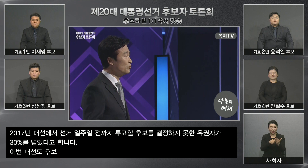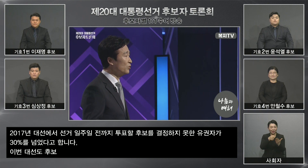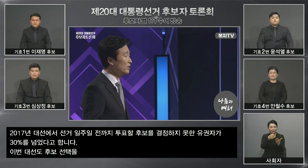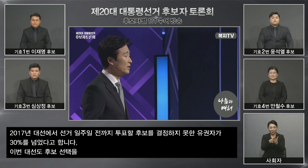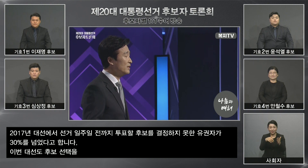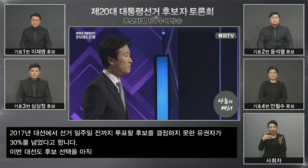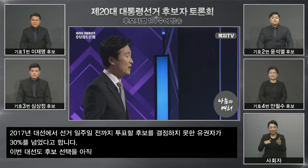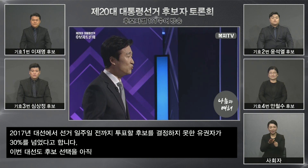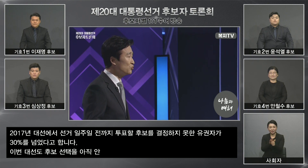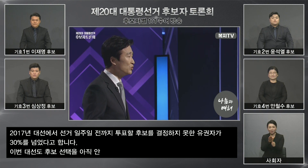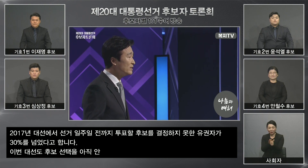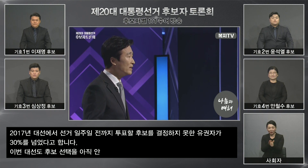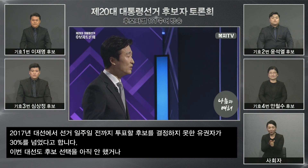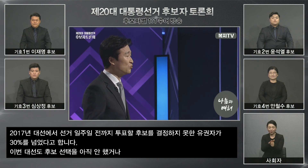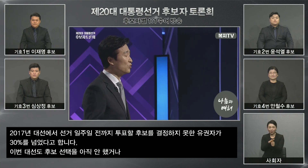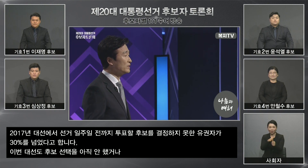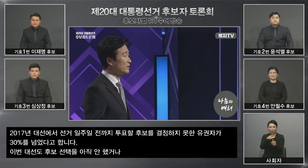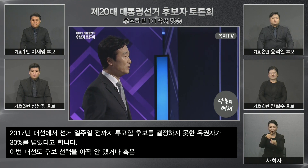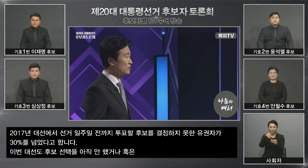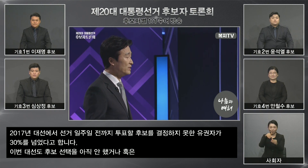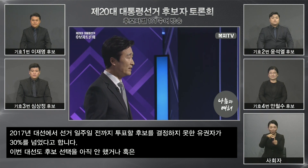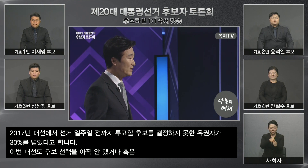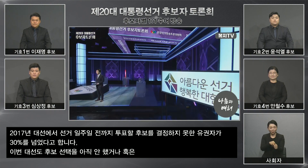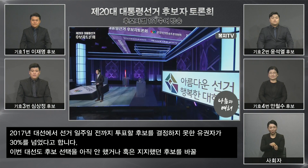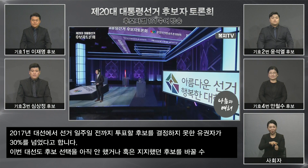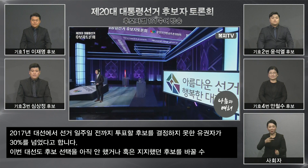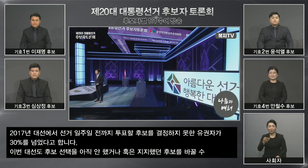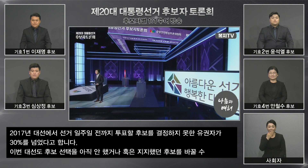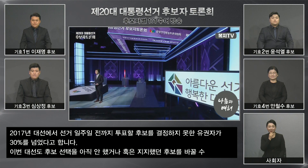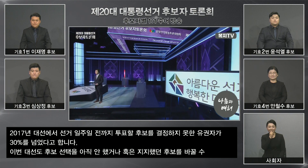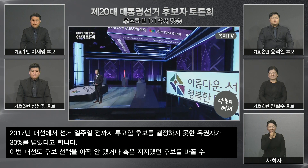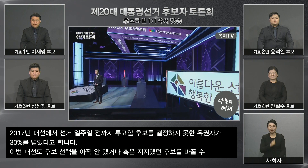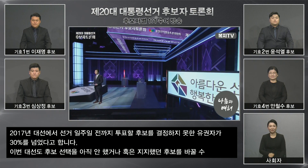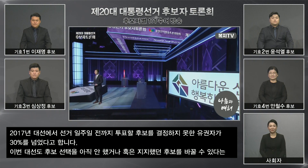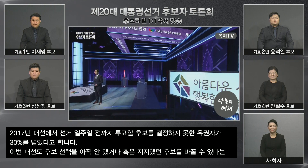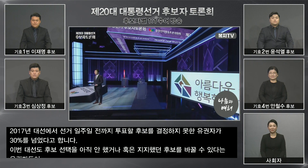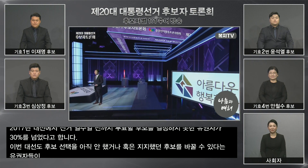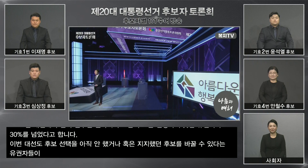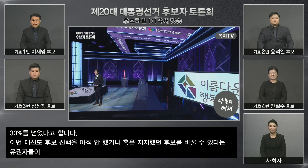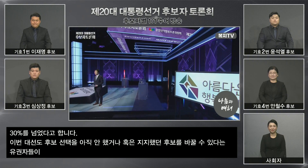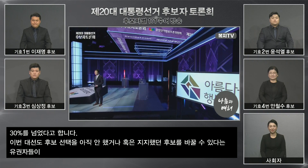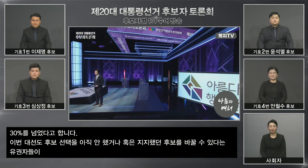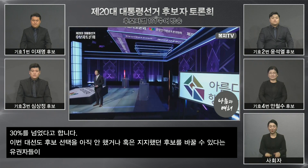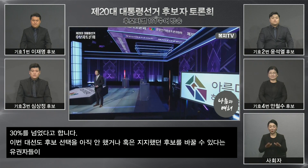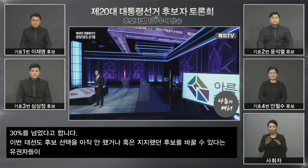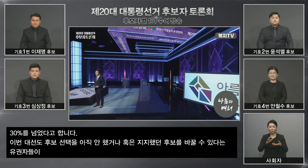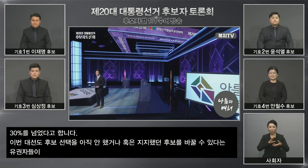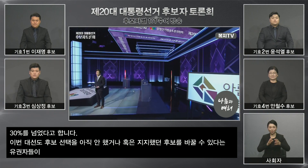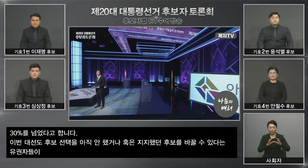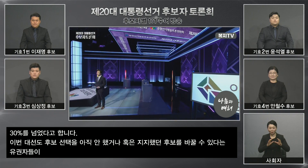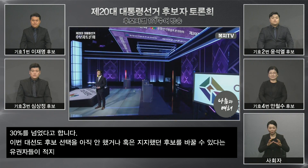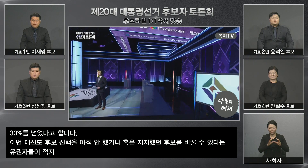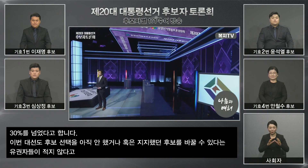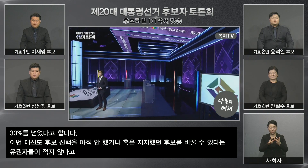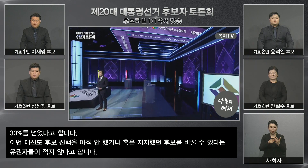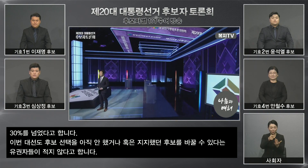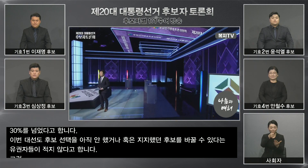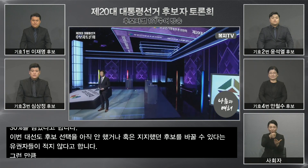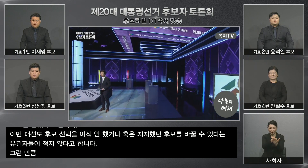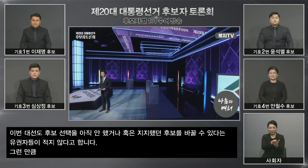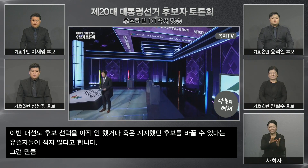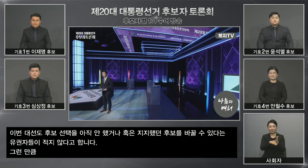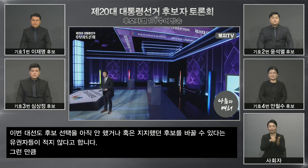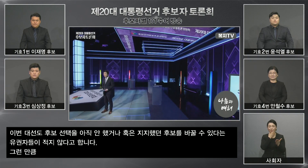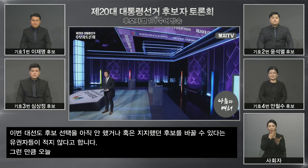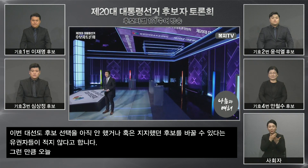지지하는 후보를 바꿀 수 있다는 유권자들이 적지 않다고 합니다. 그런 만큼 오늘 토론이 후보 선택의 소중한 기회가